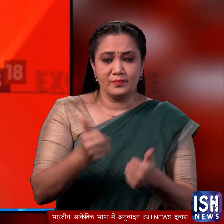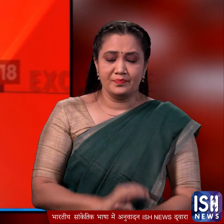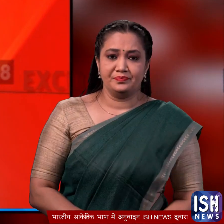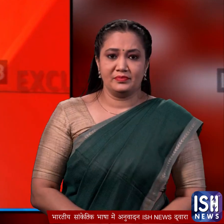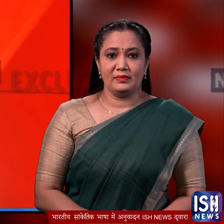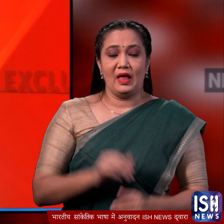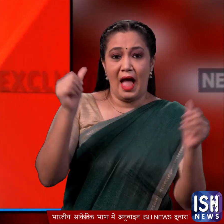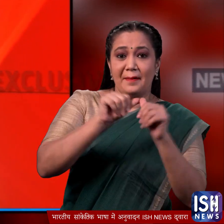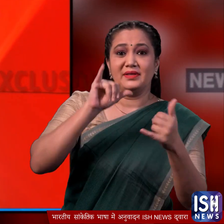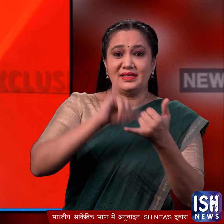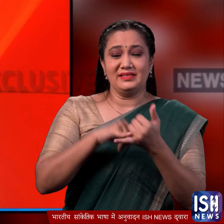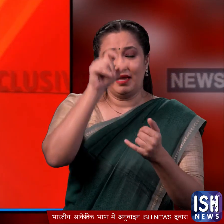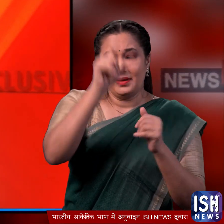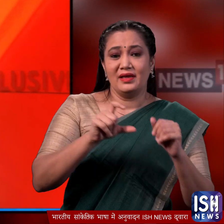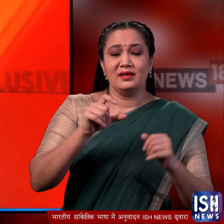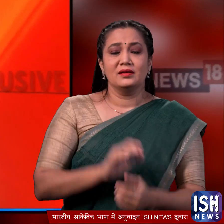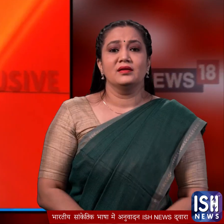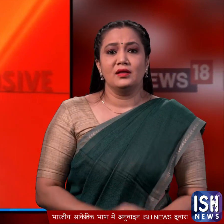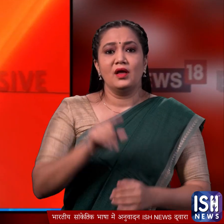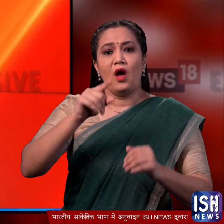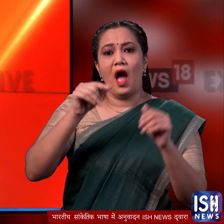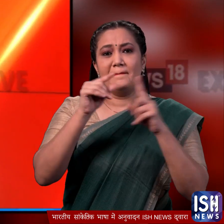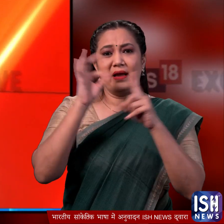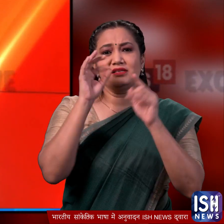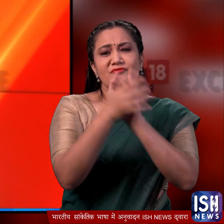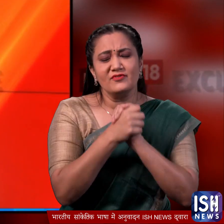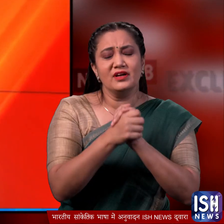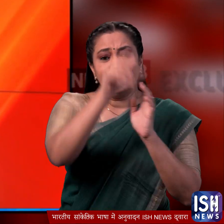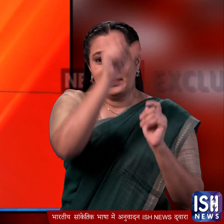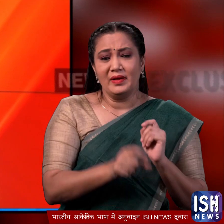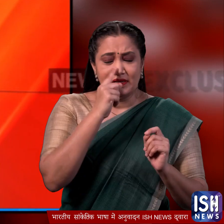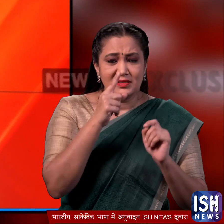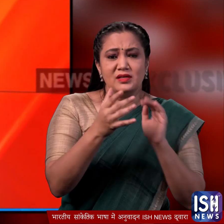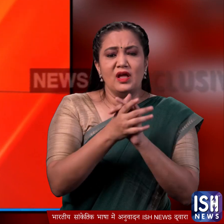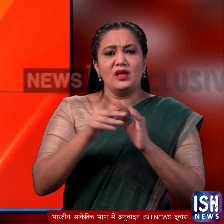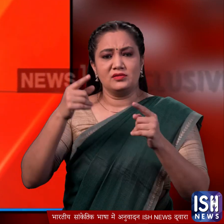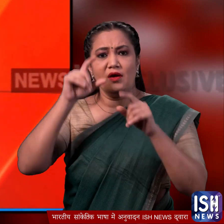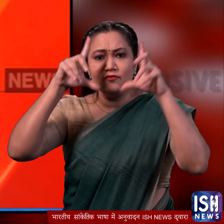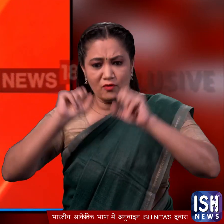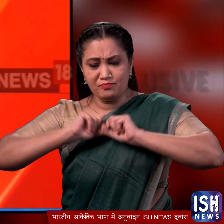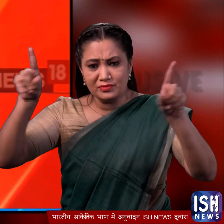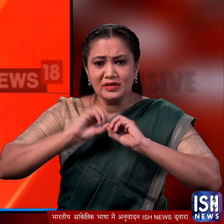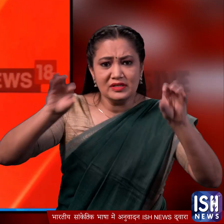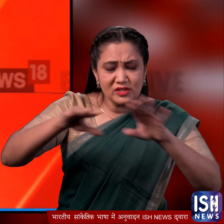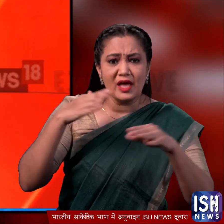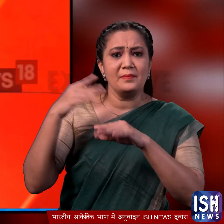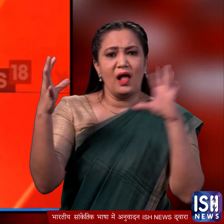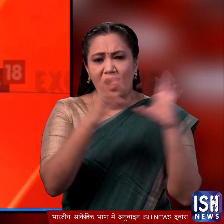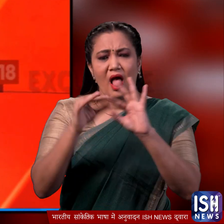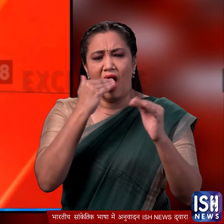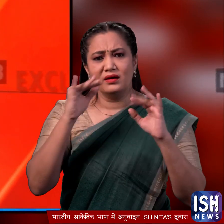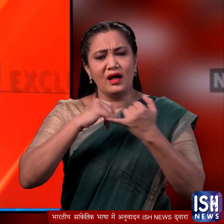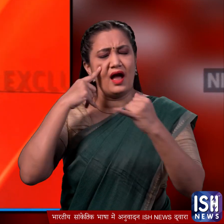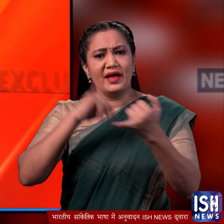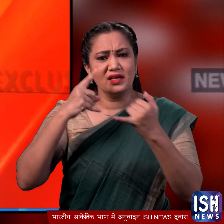अमरिंदर सिंह की पाकिस्तानी दोस्त अरूसा आलम ने कैप्टन के साथ उनकी फोटो शेयर करने वालों और उनका कनेक्शन ISI से जोड़ने वालों को जवाब दिया।